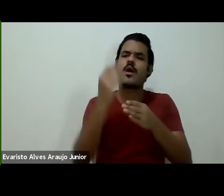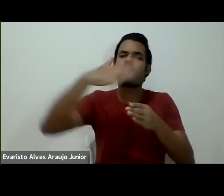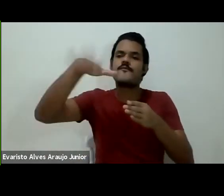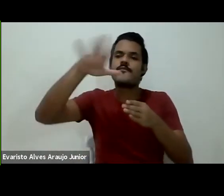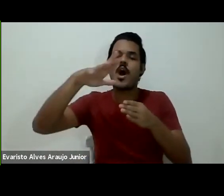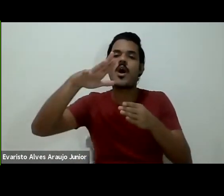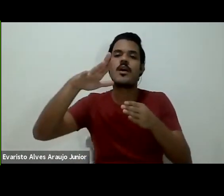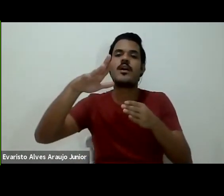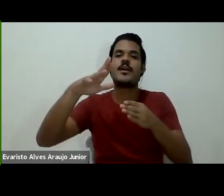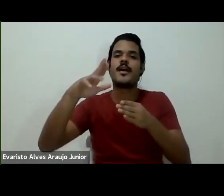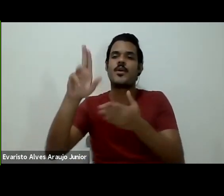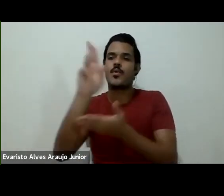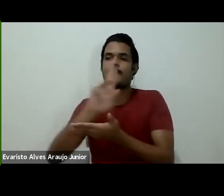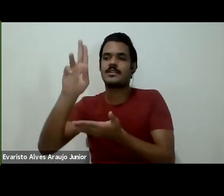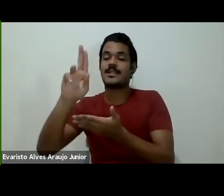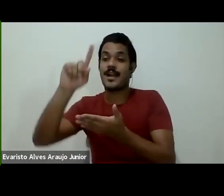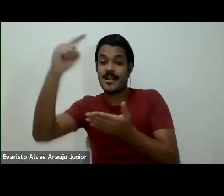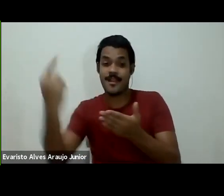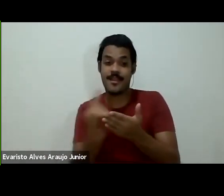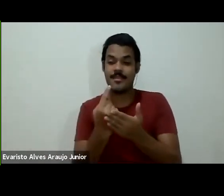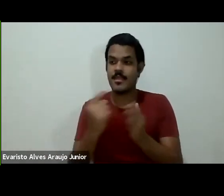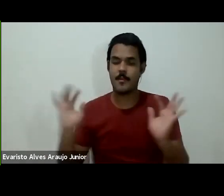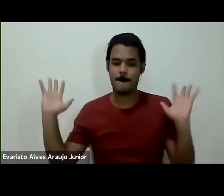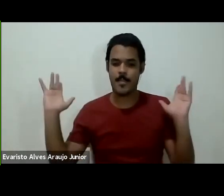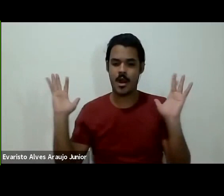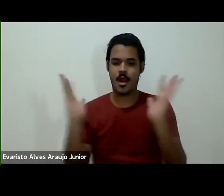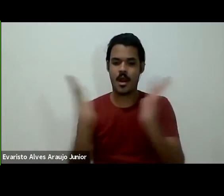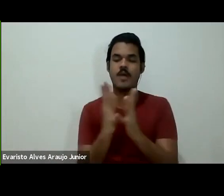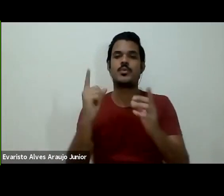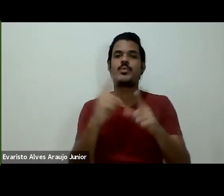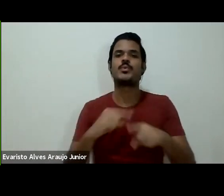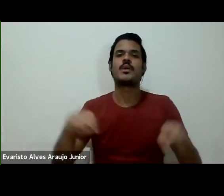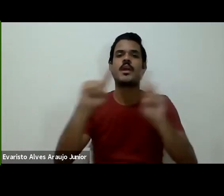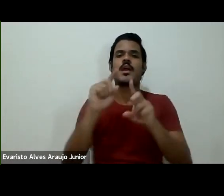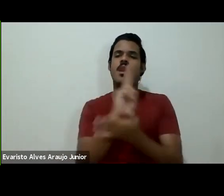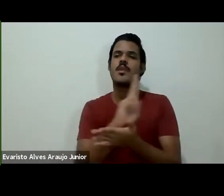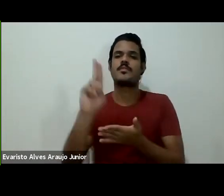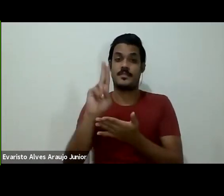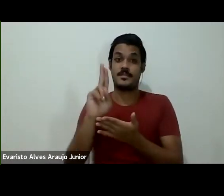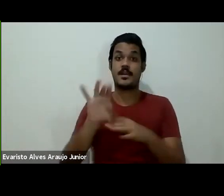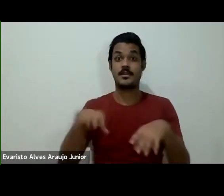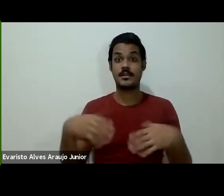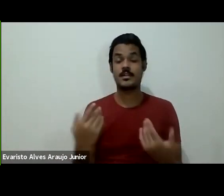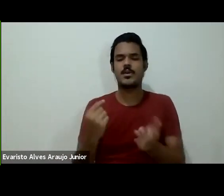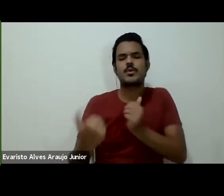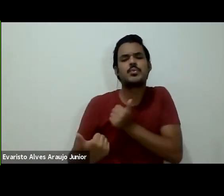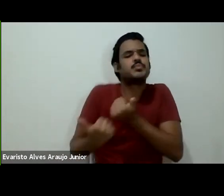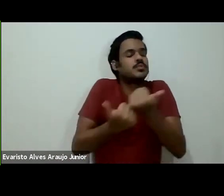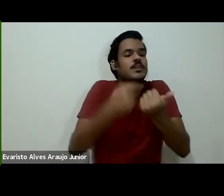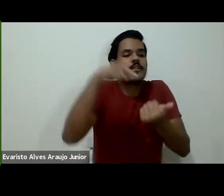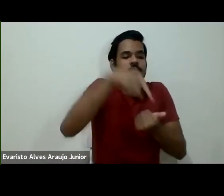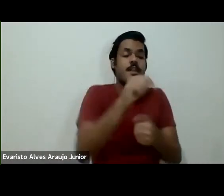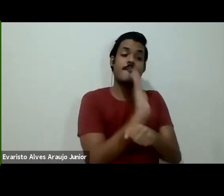ordem prática. E essa contribuição, professora, que a senhora fez para esse filme Oriqui, vai perpassar em